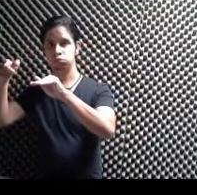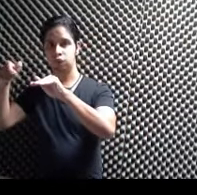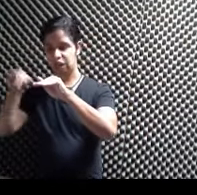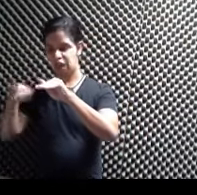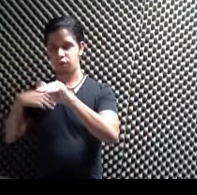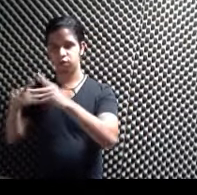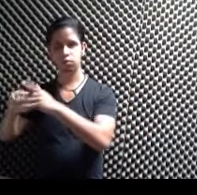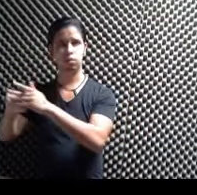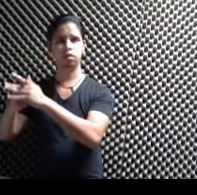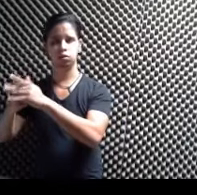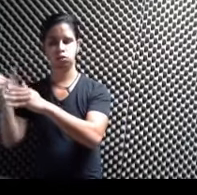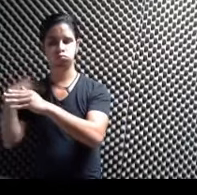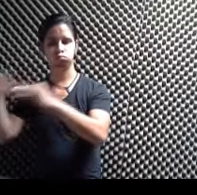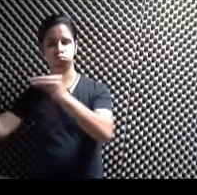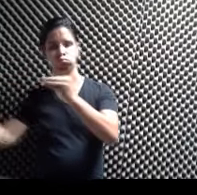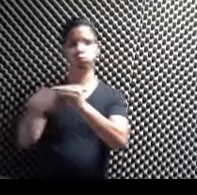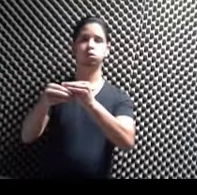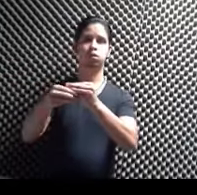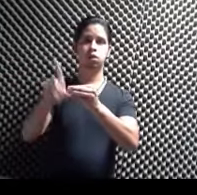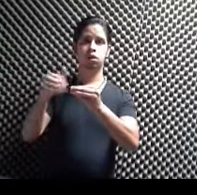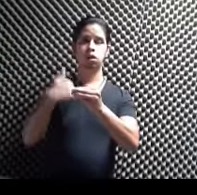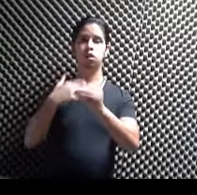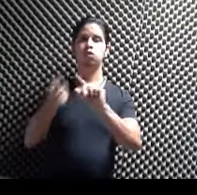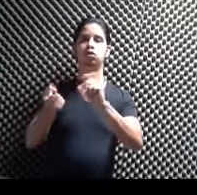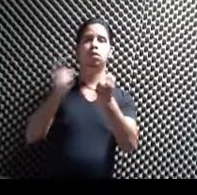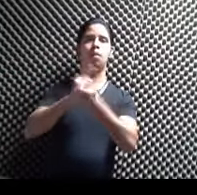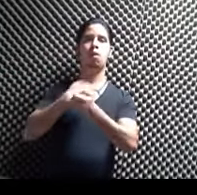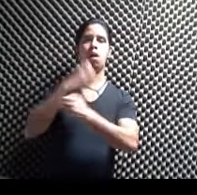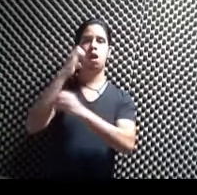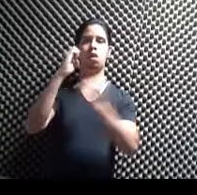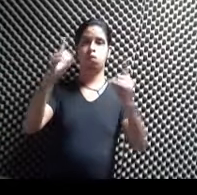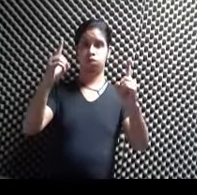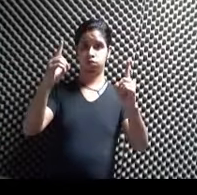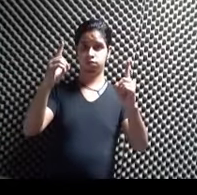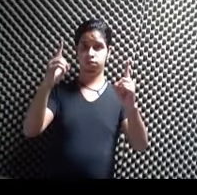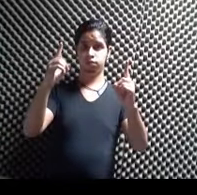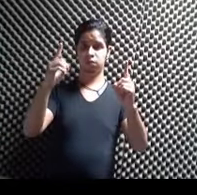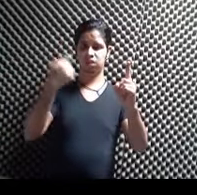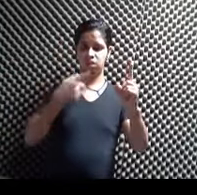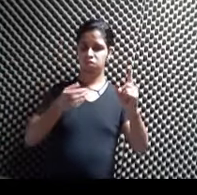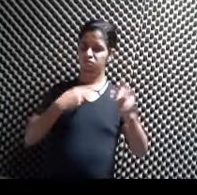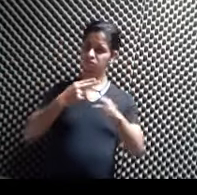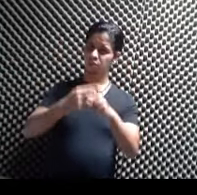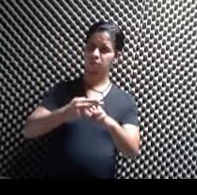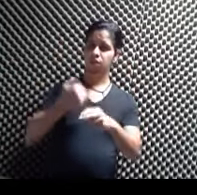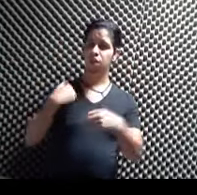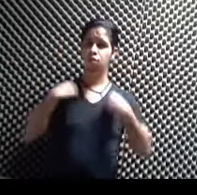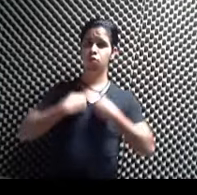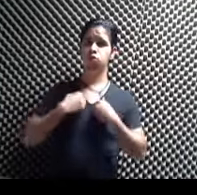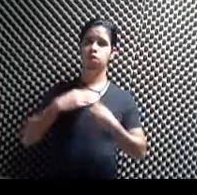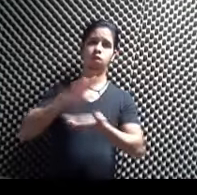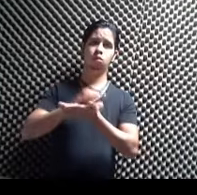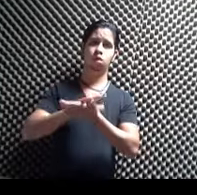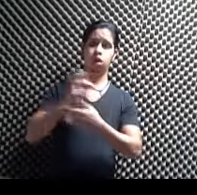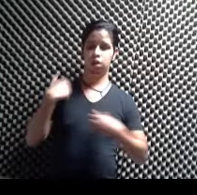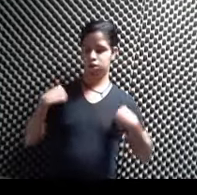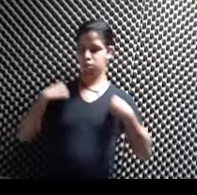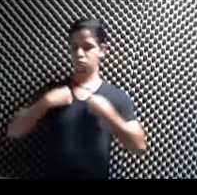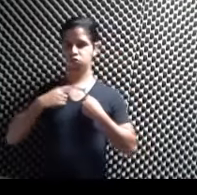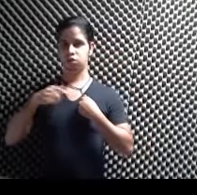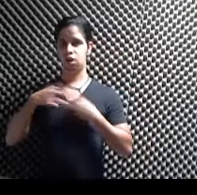Que había empezado. Correcto. Uh-huh. Entonces está Change for Education, que es el aspecto de mochilas escolares. Exacto. Y Mochilas Calle, que trabaja